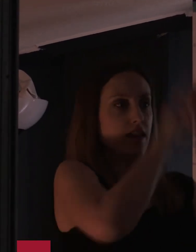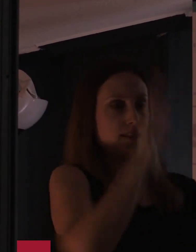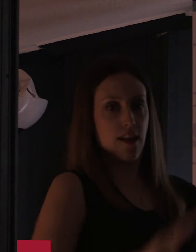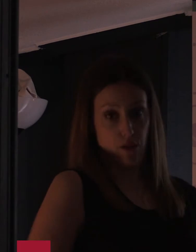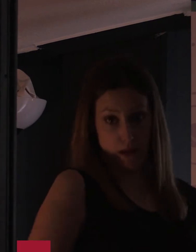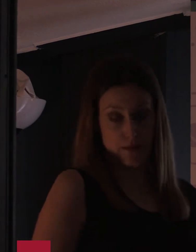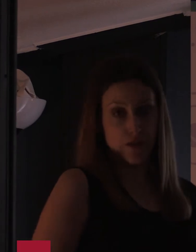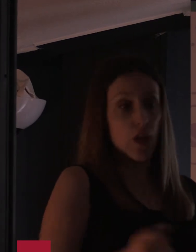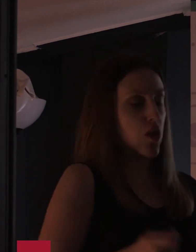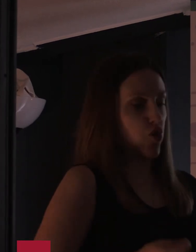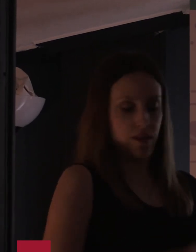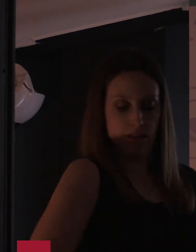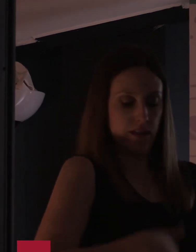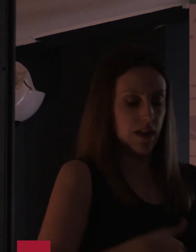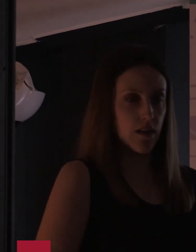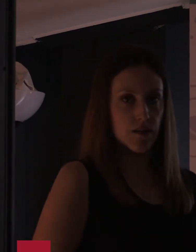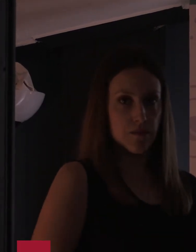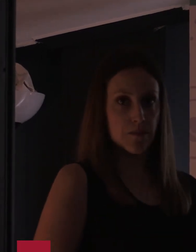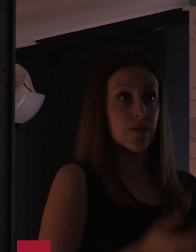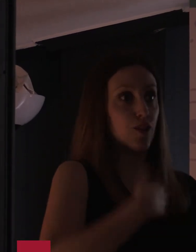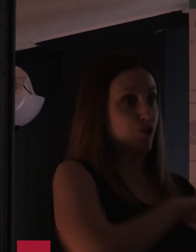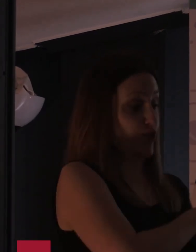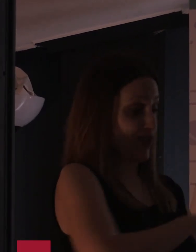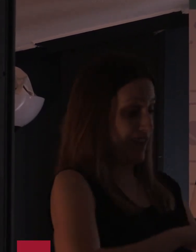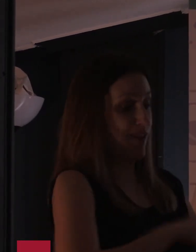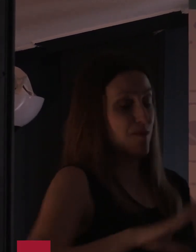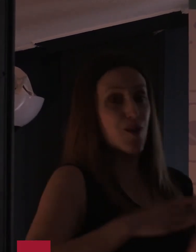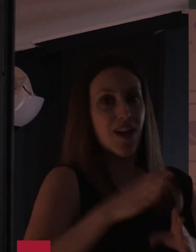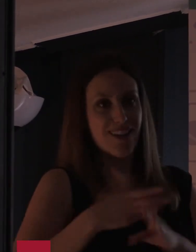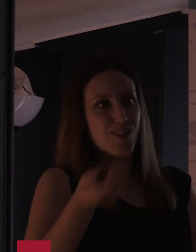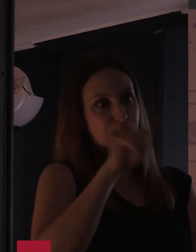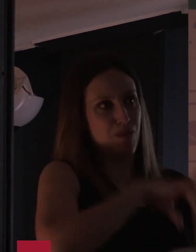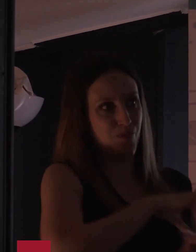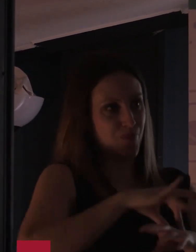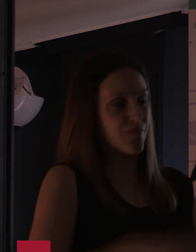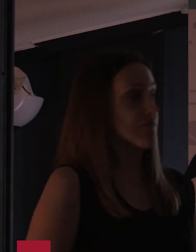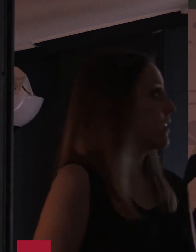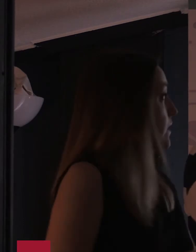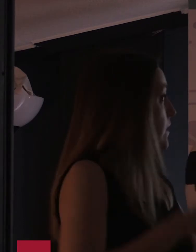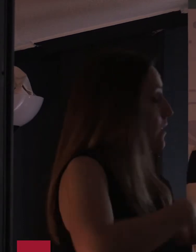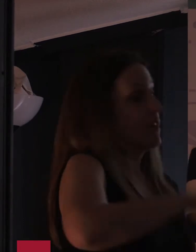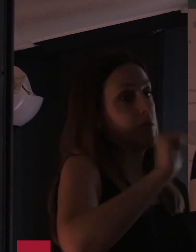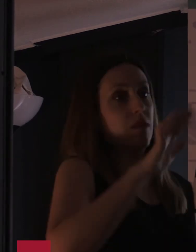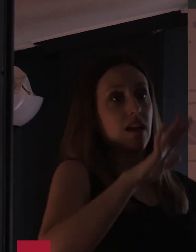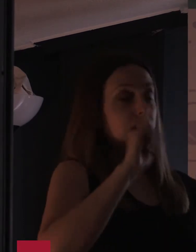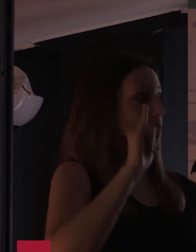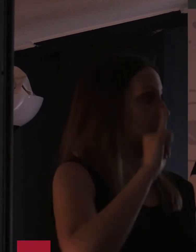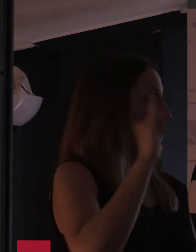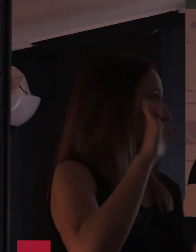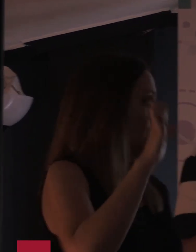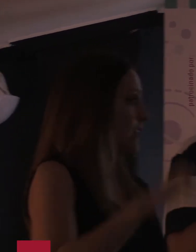del proyecto, o sea, no solo se encarga de encauzarnos a nosotros, sino de encauzar al resto de la gente. Y Marije, que está aquí